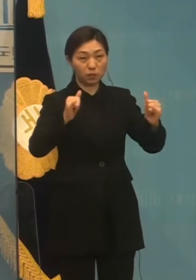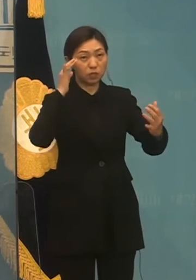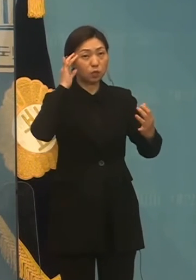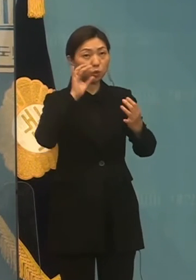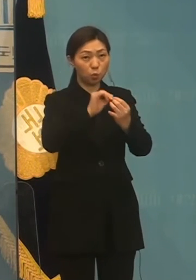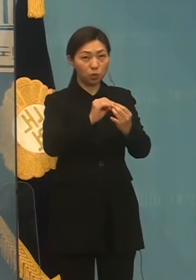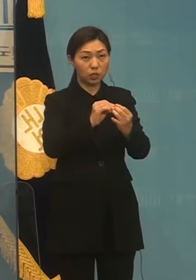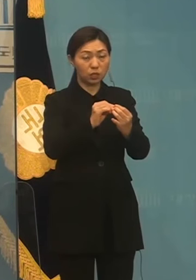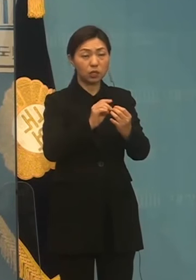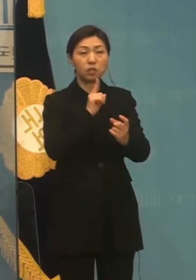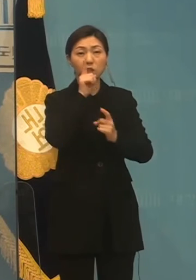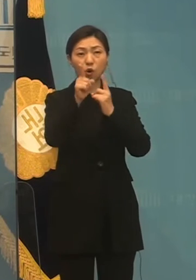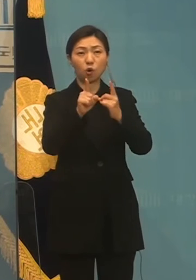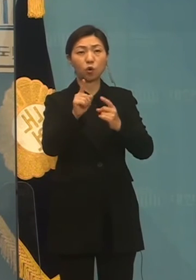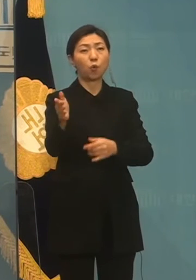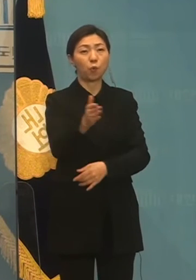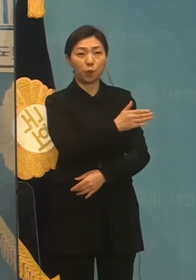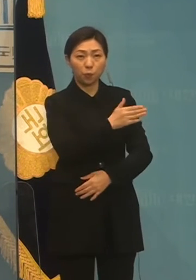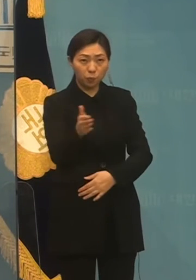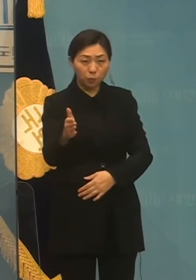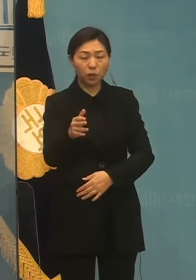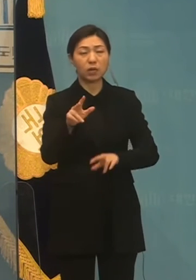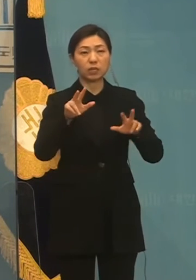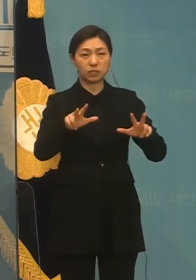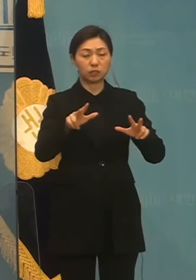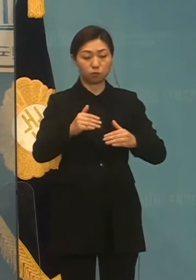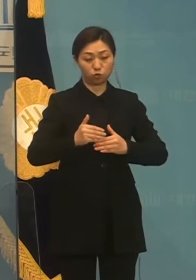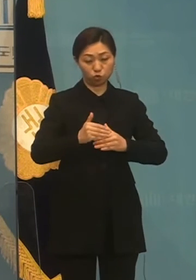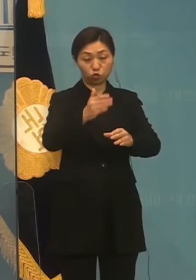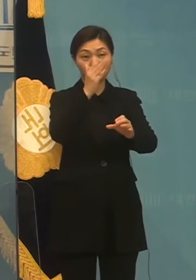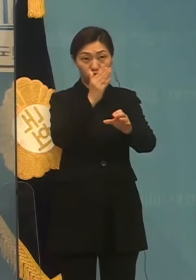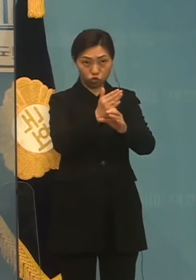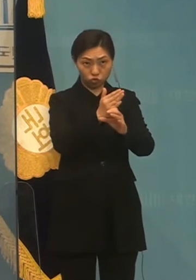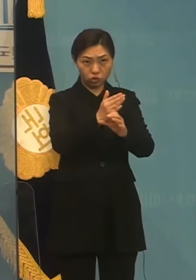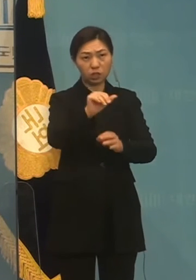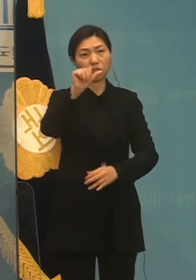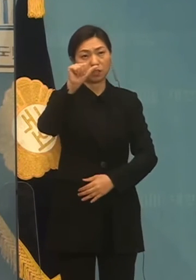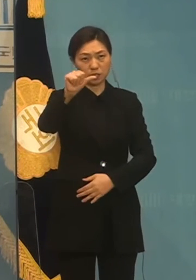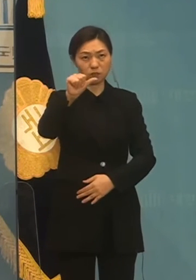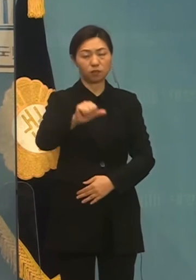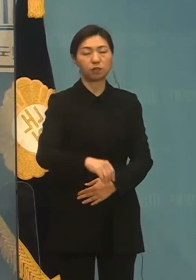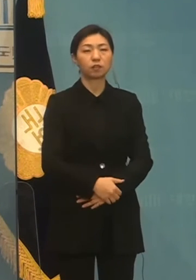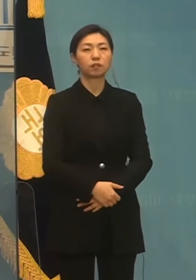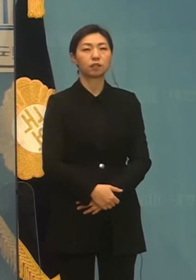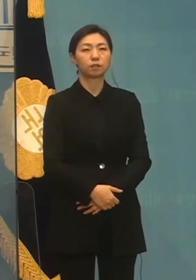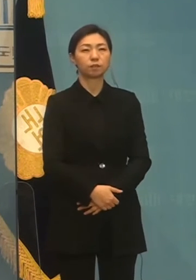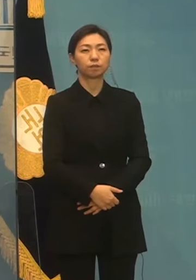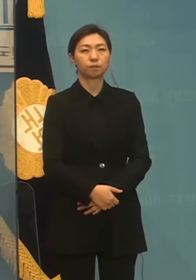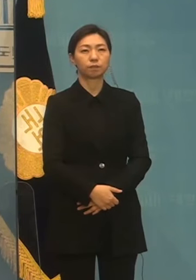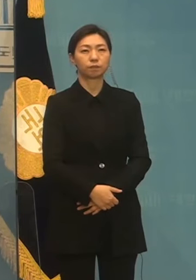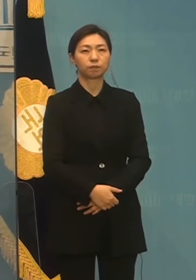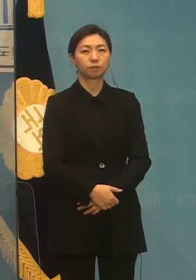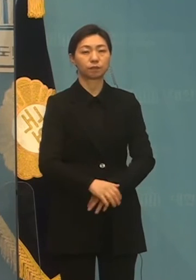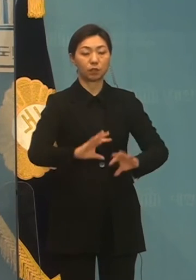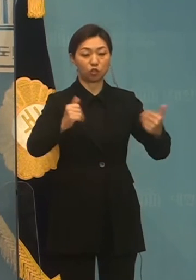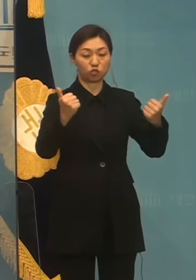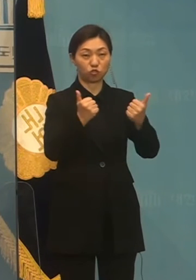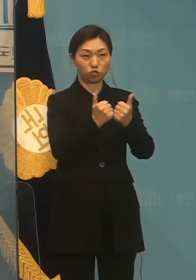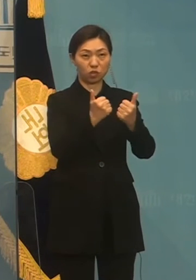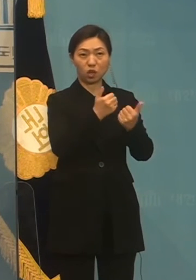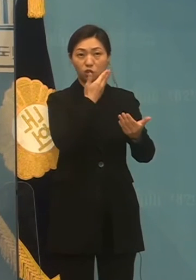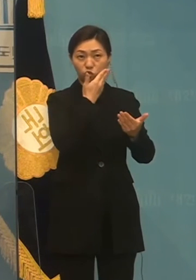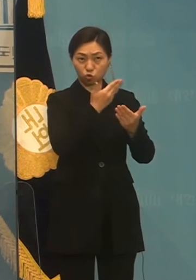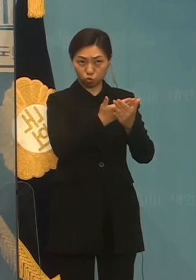국민동의청원은 없으며 현재 진행 중인 청원은 총 5건입니다. 다음 국회 주요